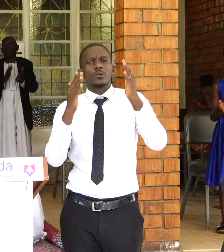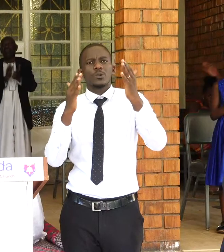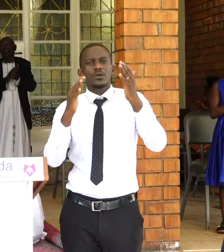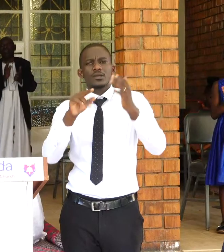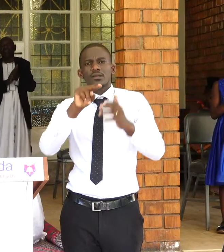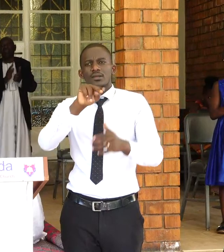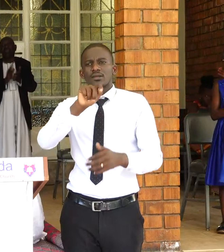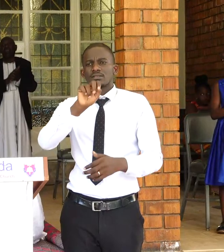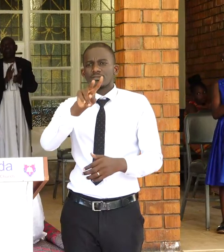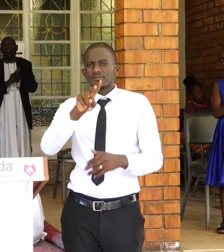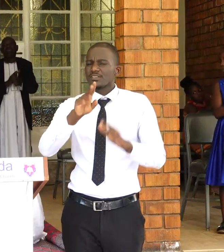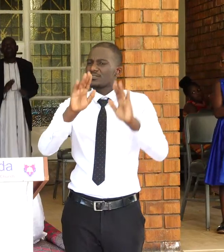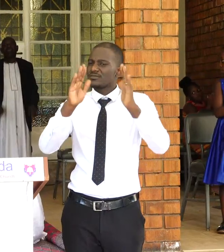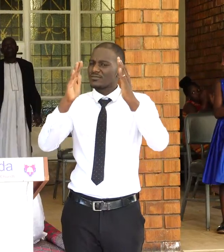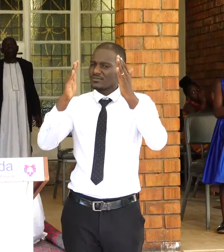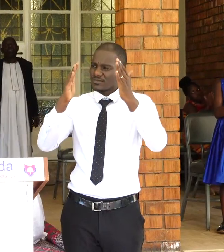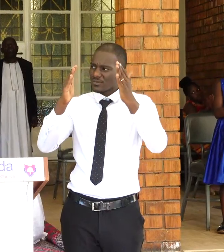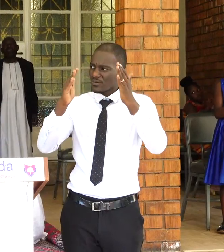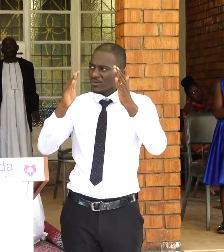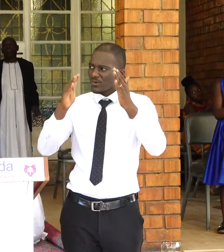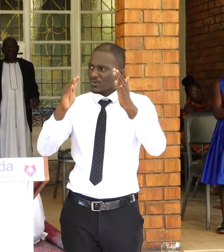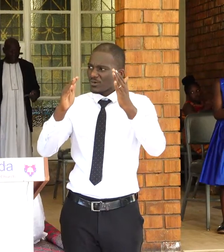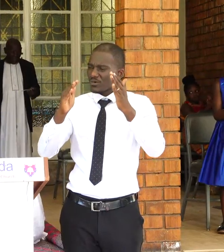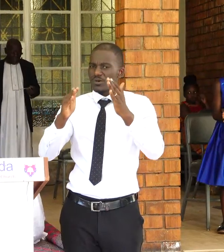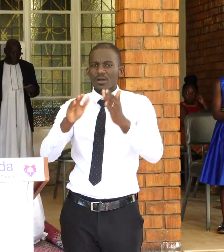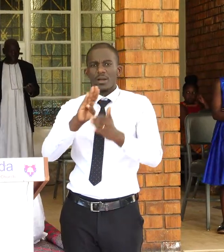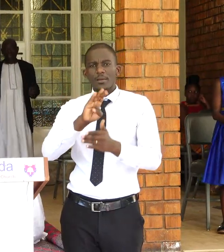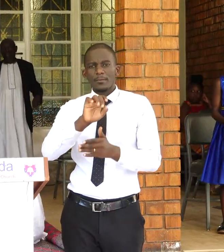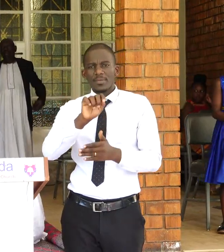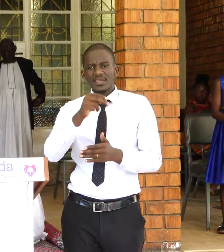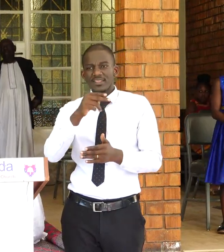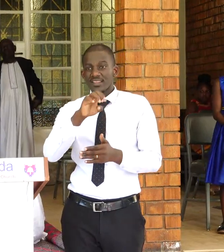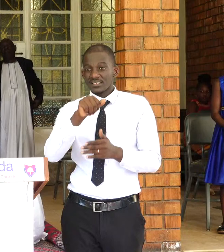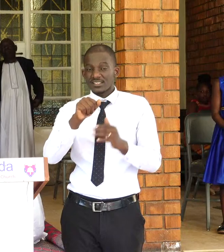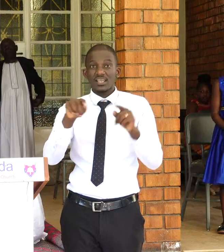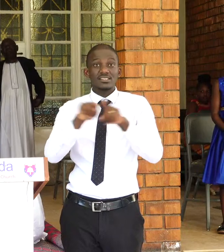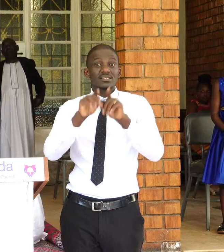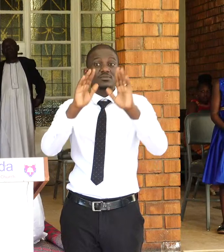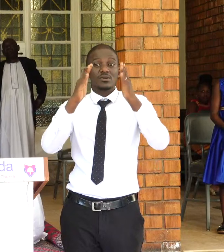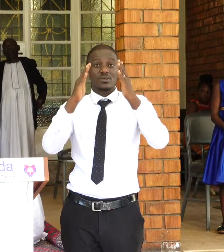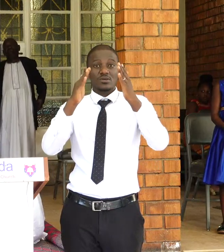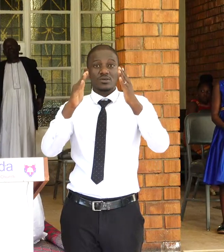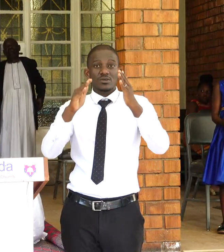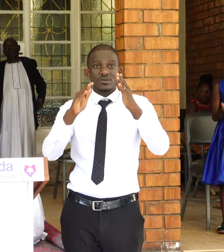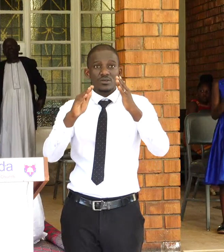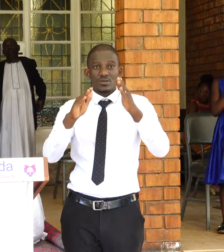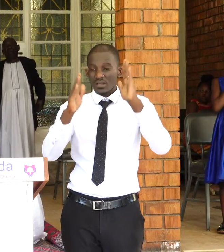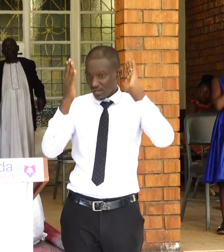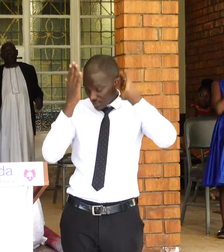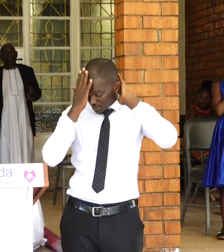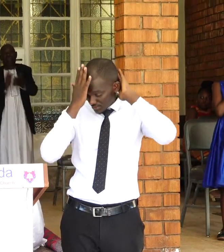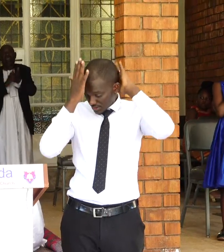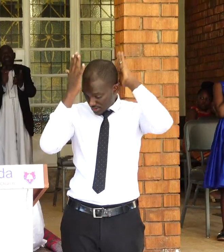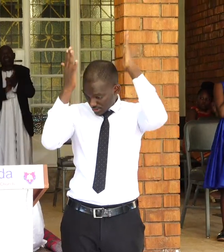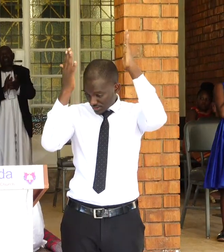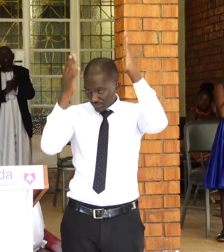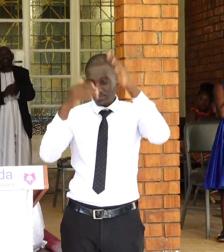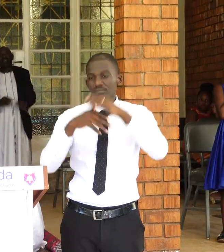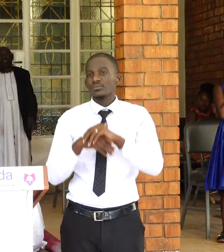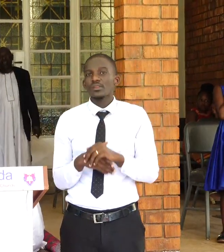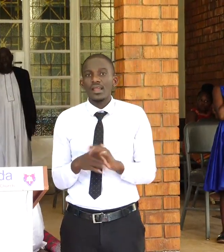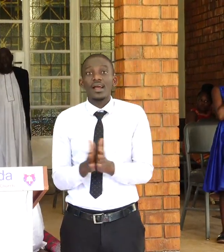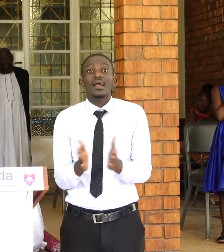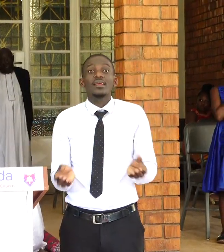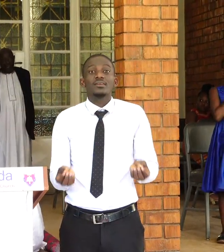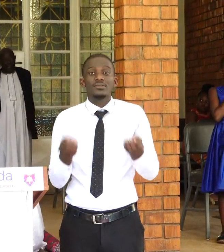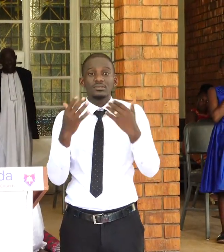NTV, kubirako mu ngalo banafa ba aba Bethesda, kubirako mu ngalo mukadde wa Fesa abalabirizi.